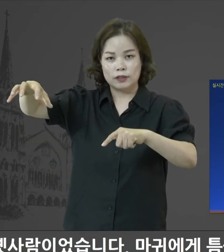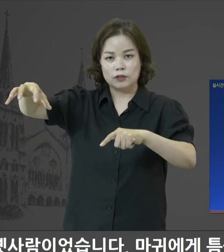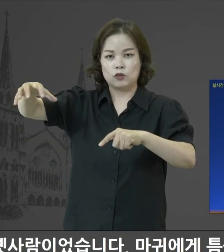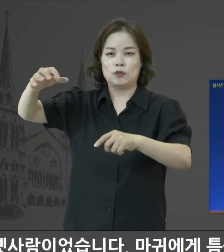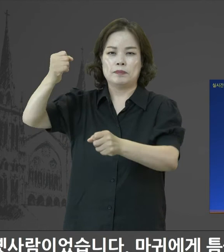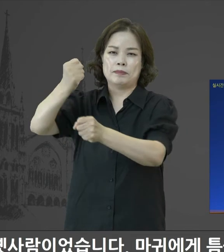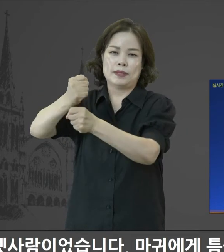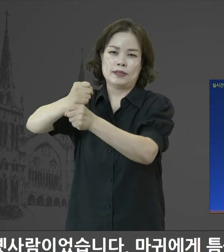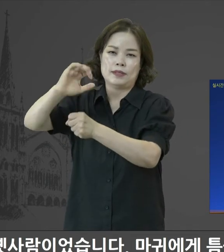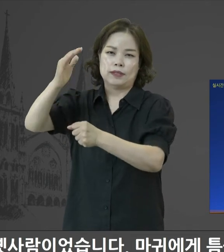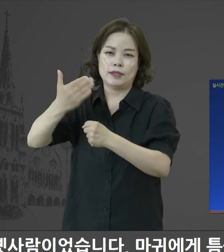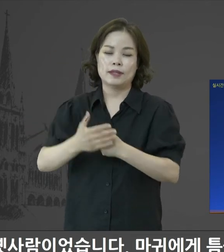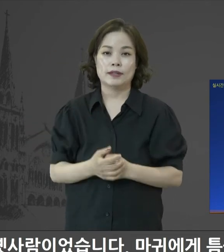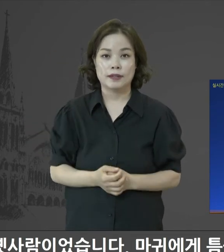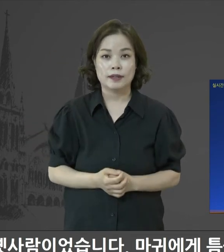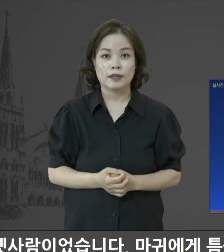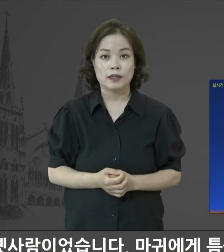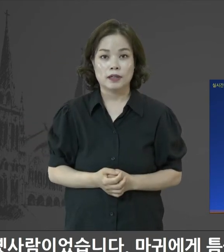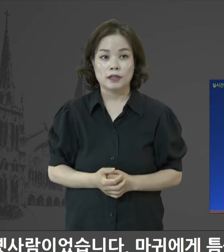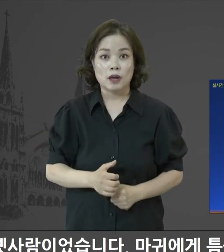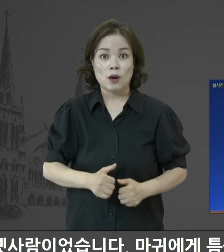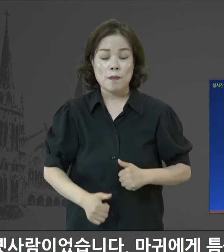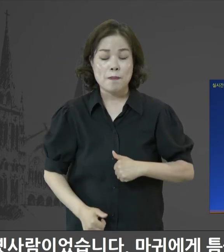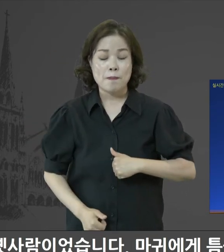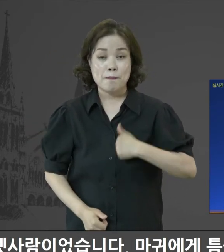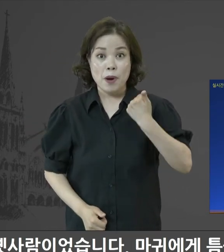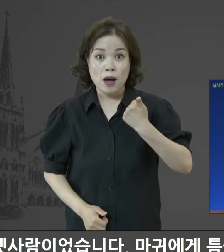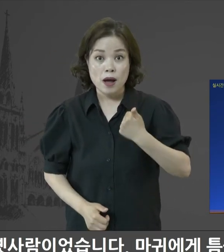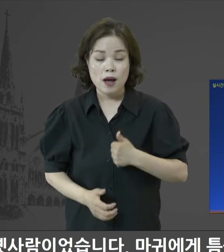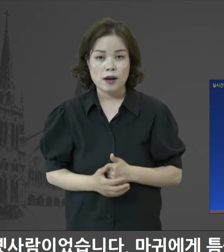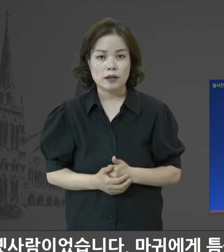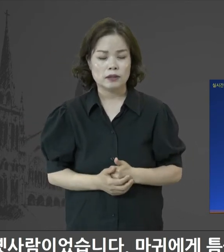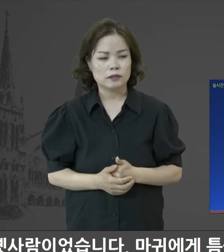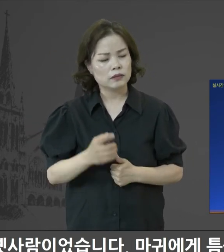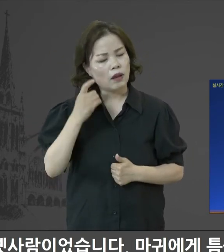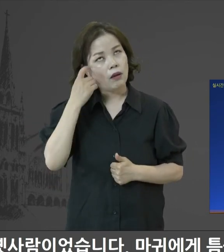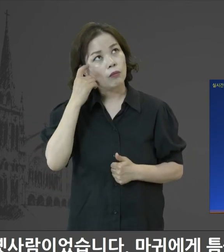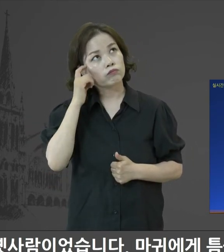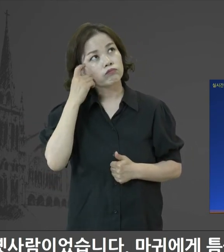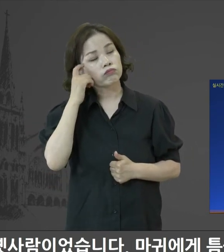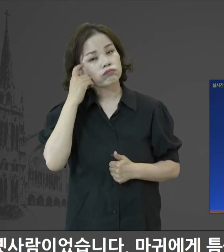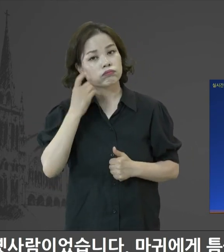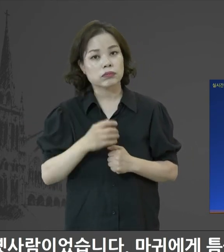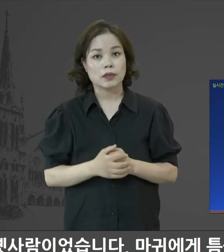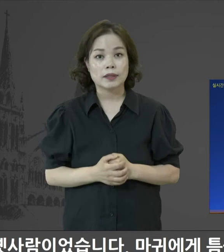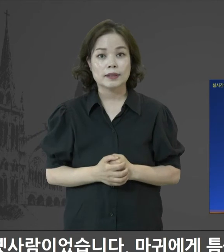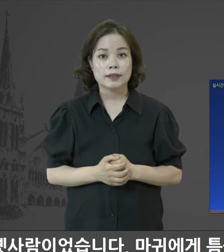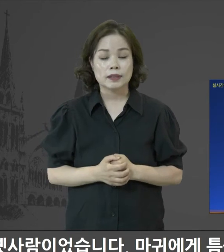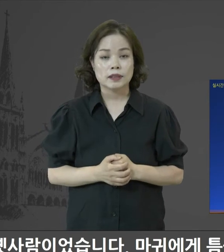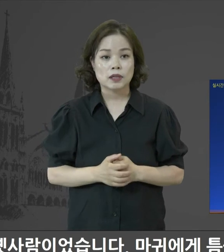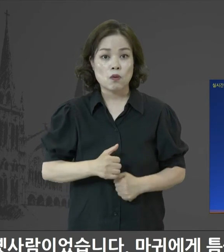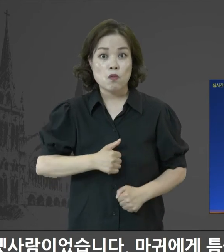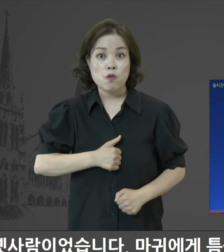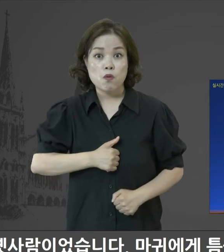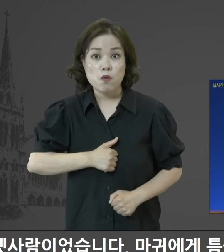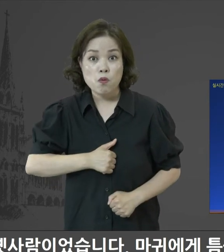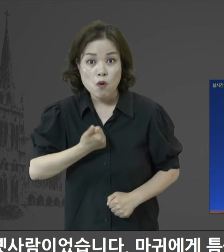됩니다. 우리 분노는요, 가만 보면 이